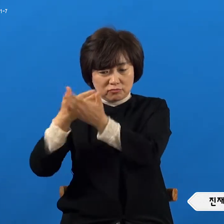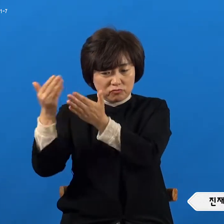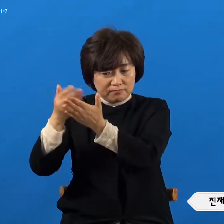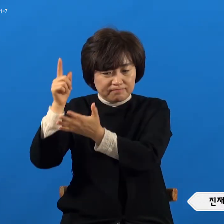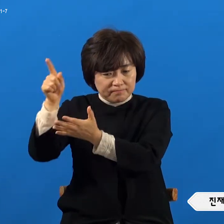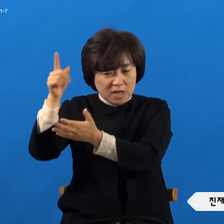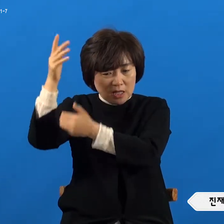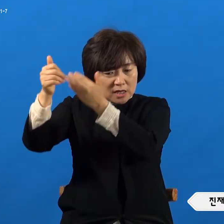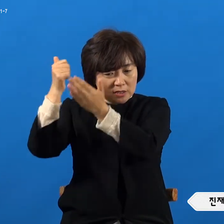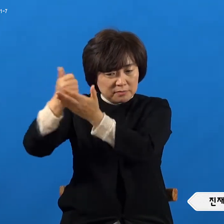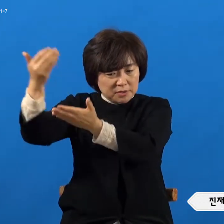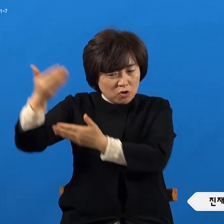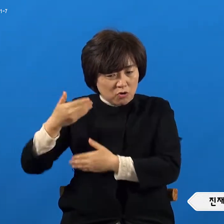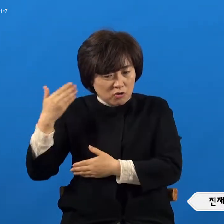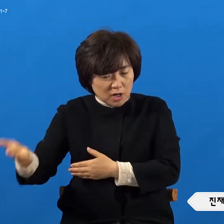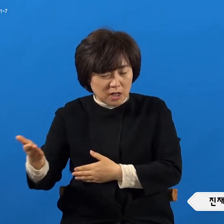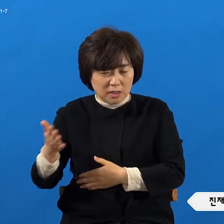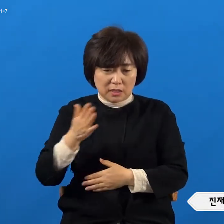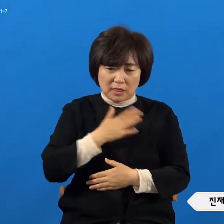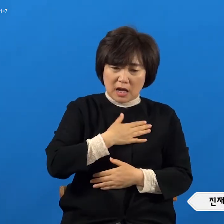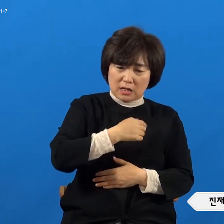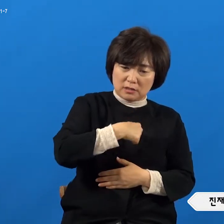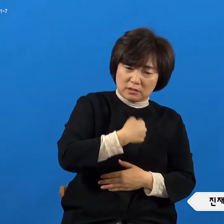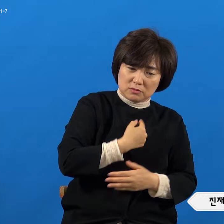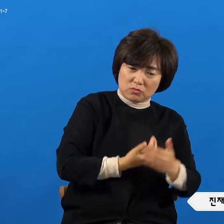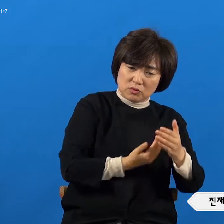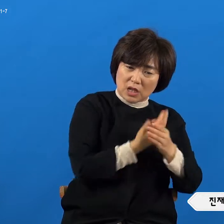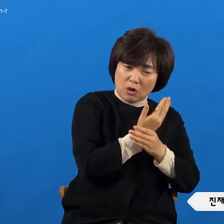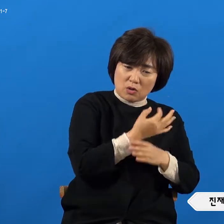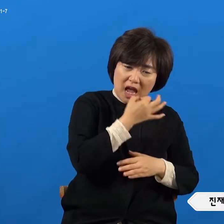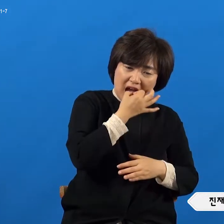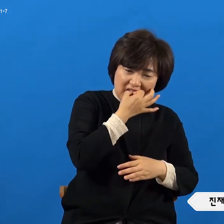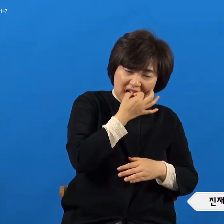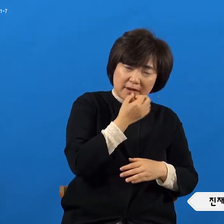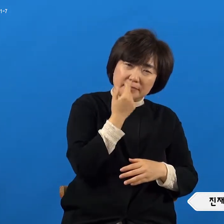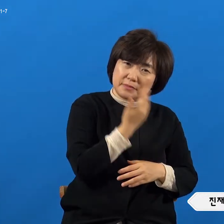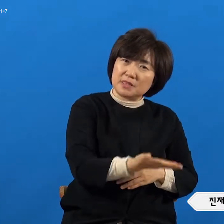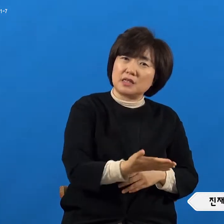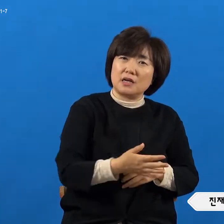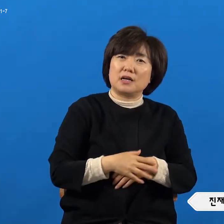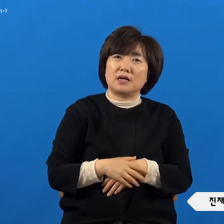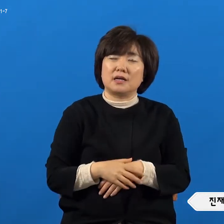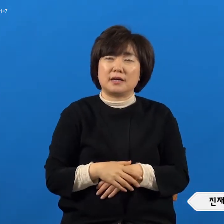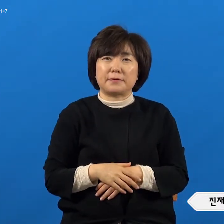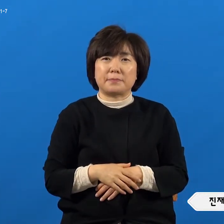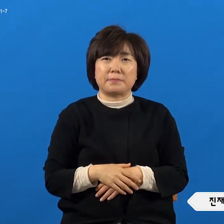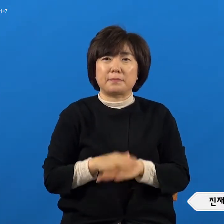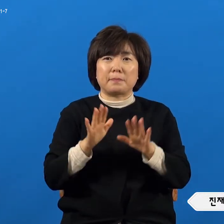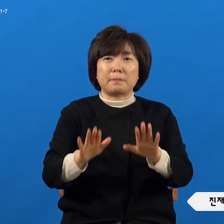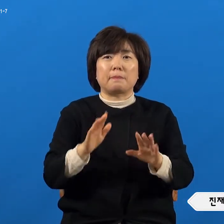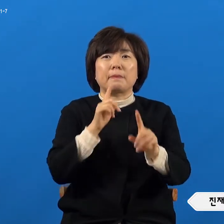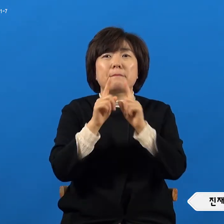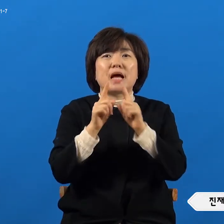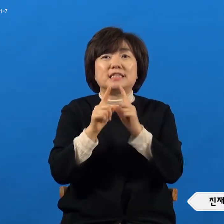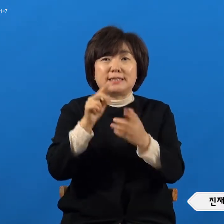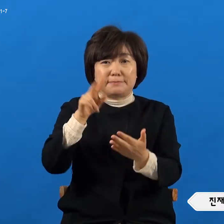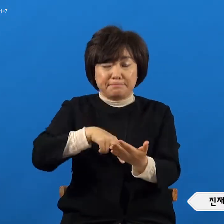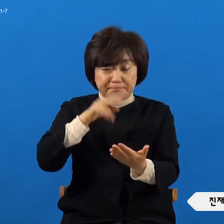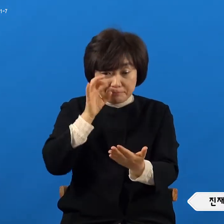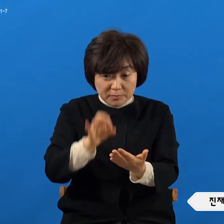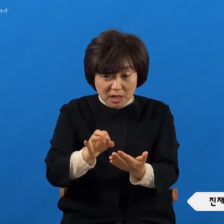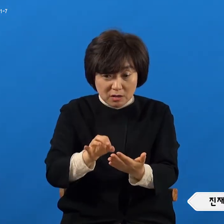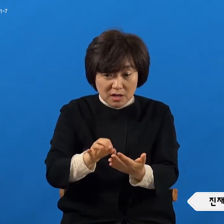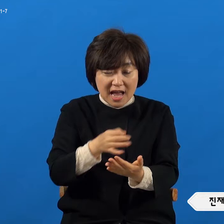하나님의 것입니까? 아니면 나의 야망입니까? 오늘 성경 말씀을 보니까